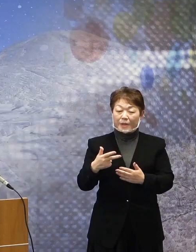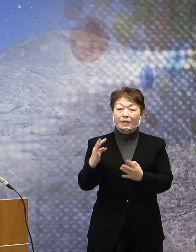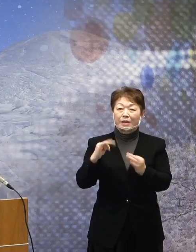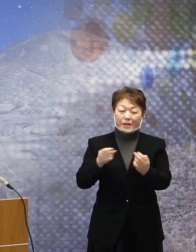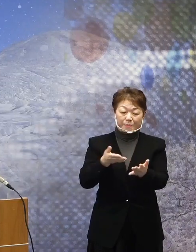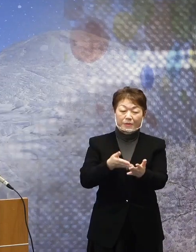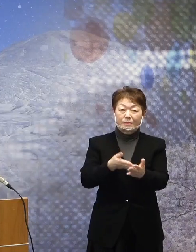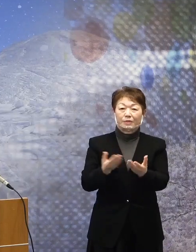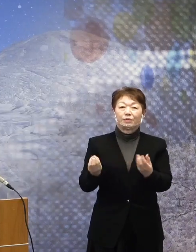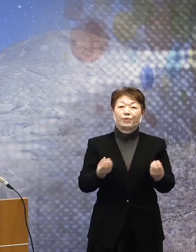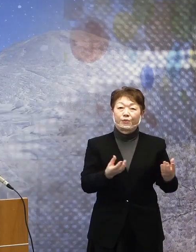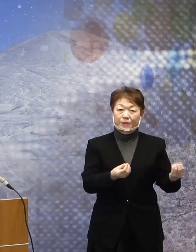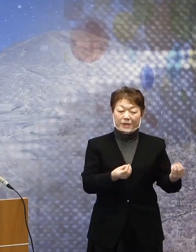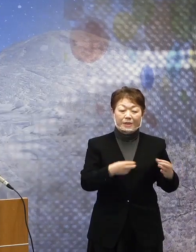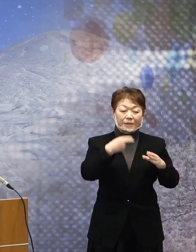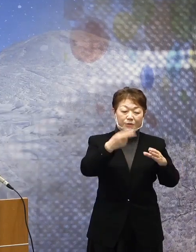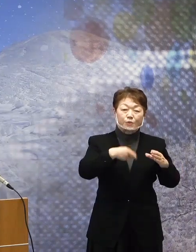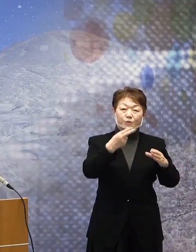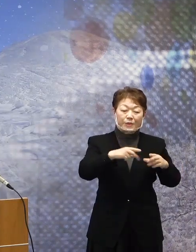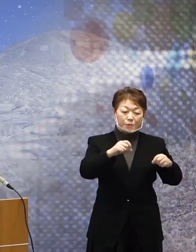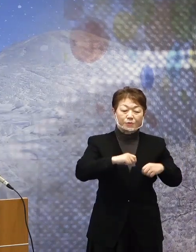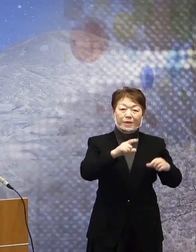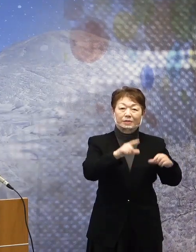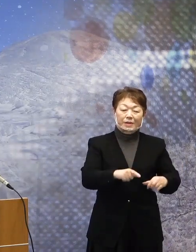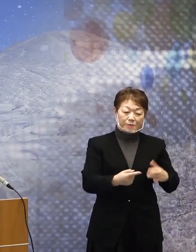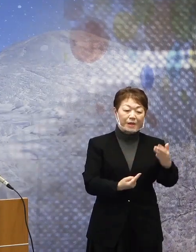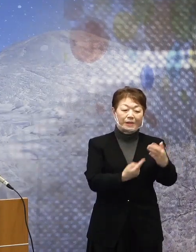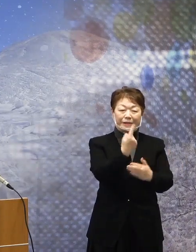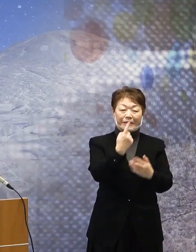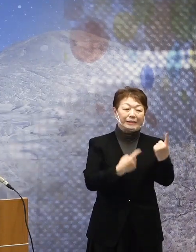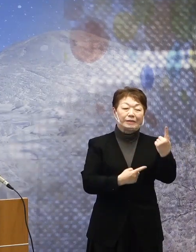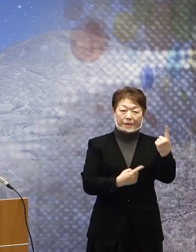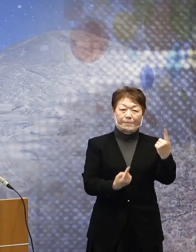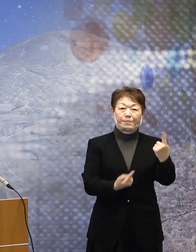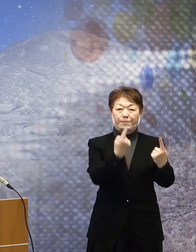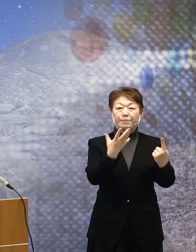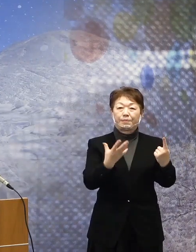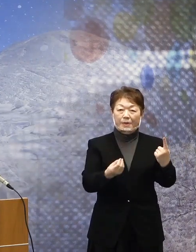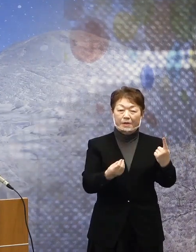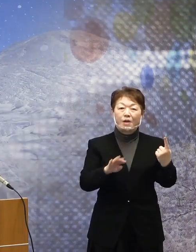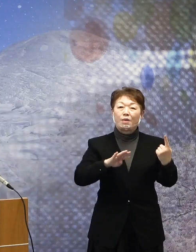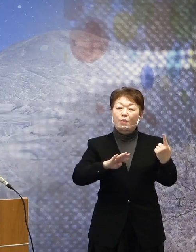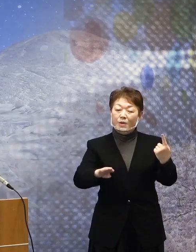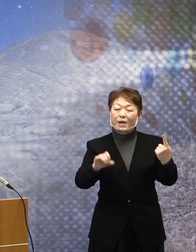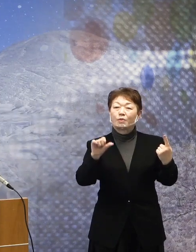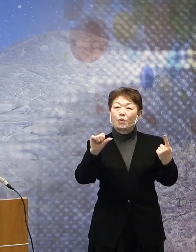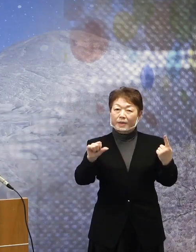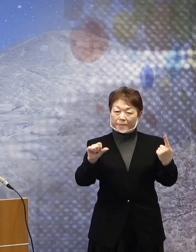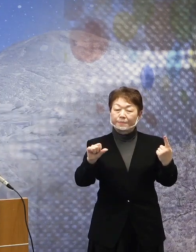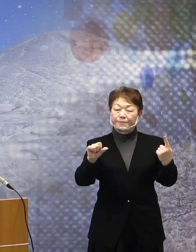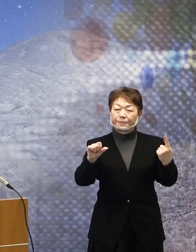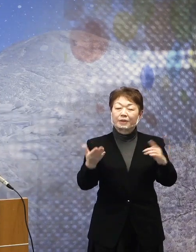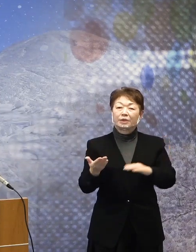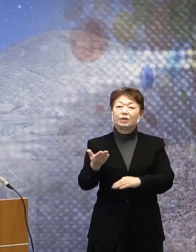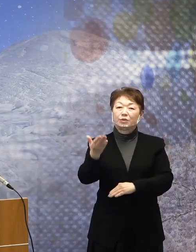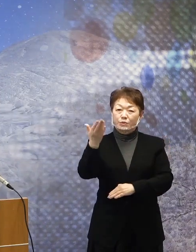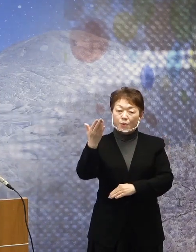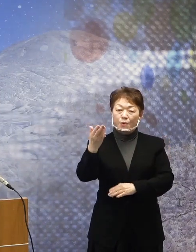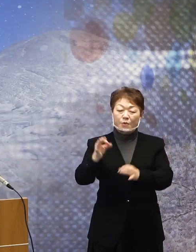触れてますが、飲食店クラスターもすでに1件出てますし、それ以外にも5件以上、少なくとも5件以上